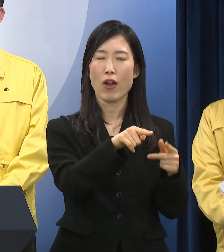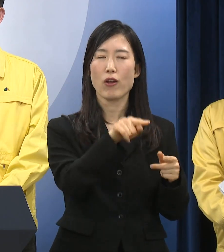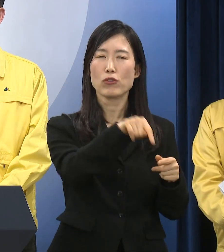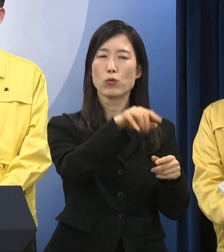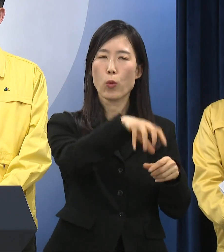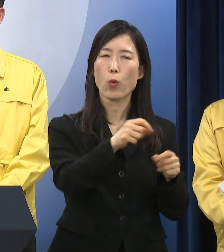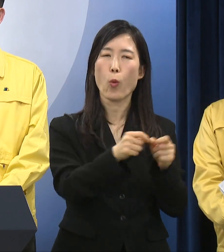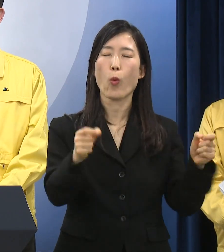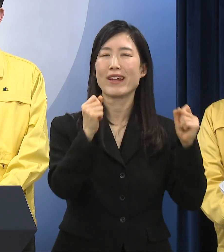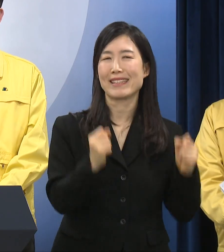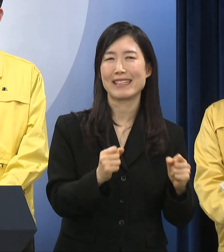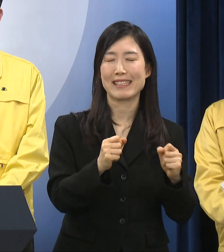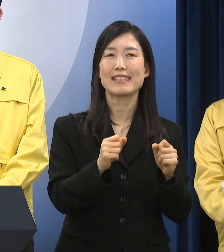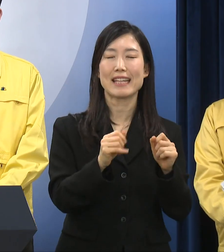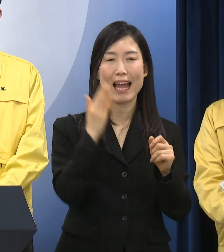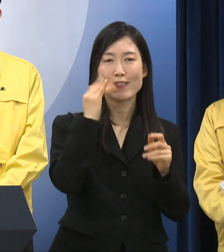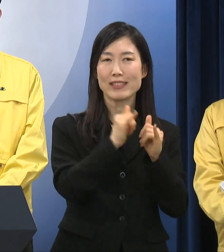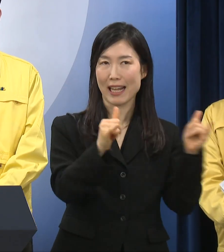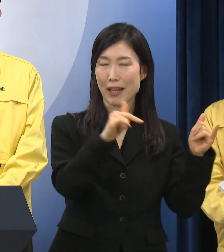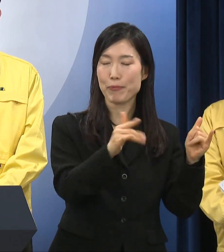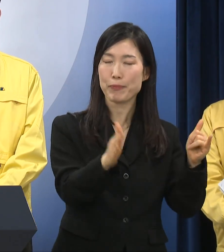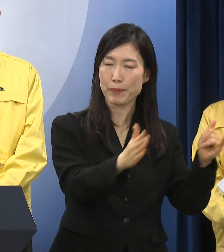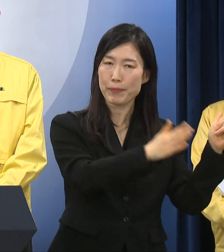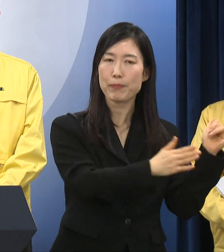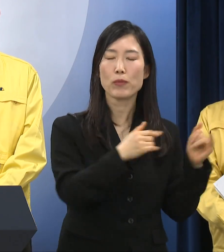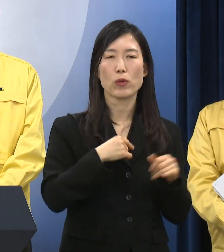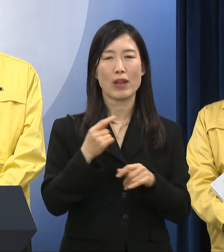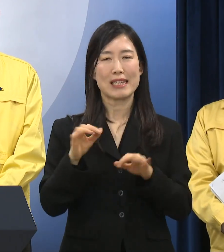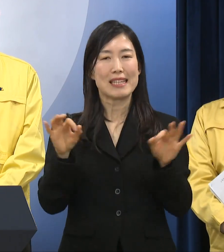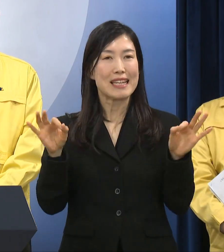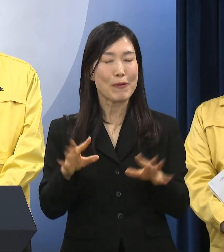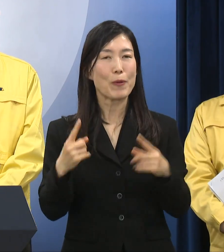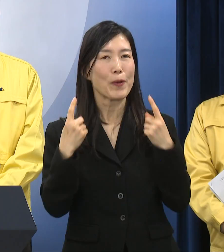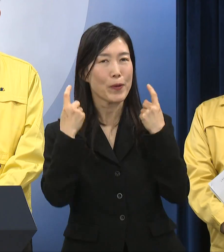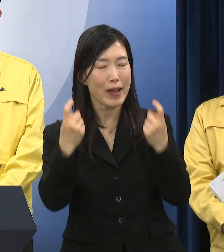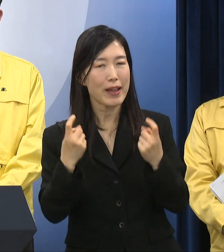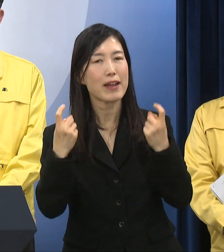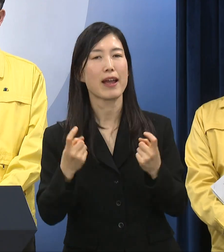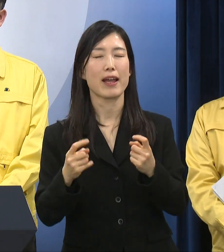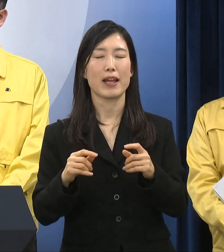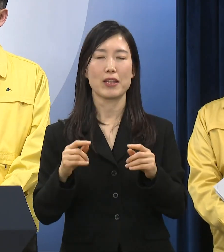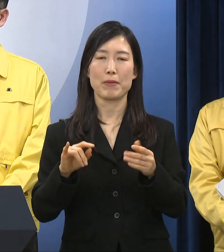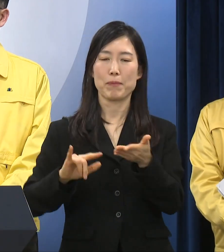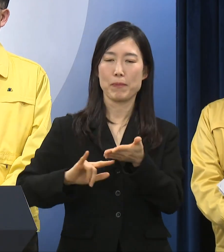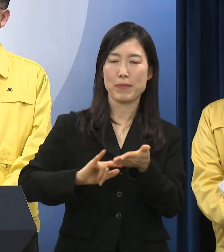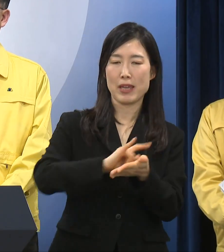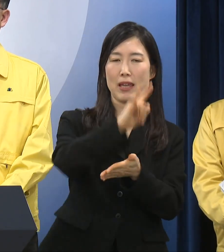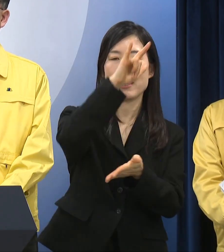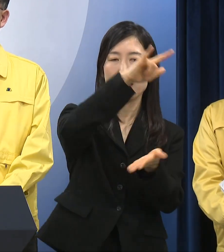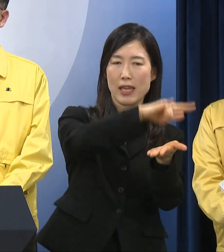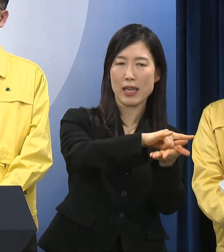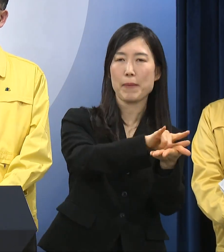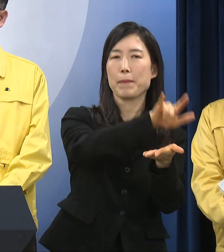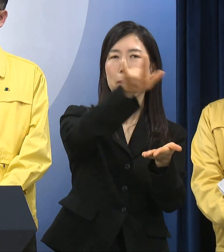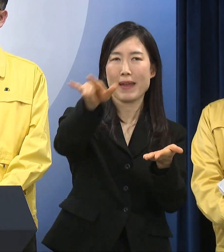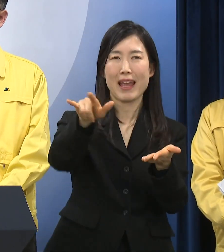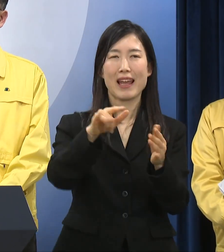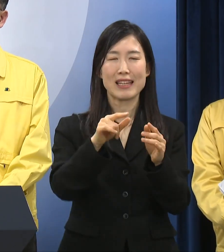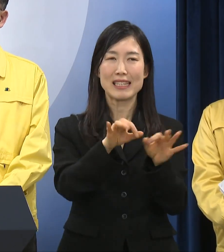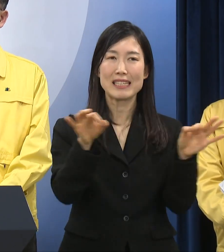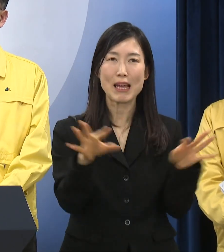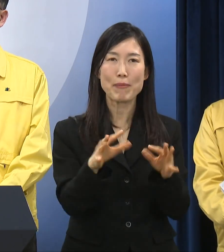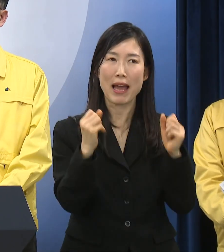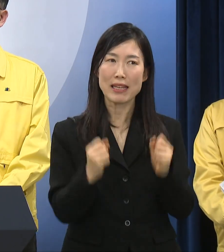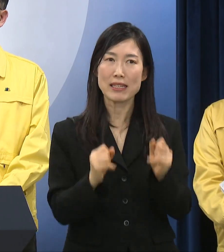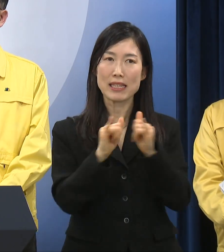저희가 파악을 하는 것이고요. 단기 관광객들 그리고 환승객들이 분명히 있을 수 있습니다. 그렇게 된다면